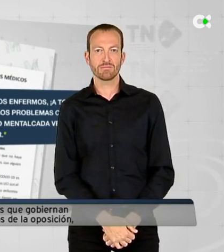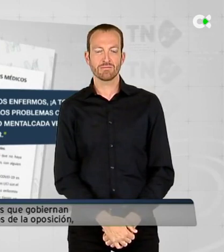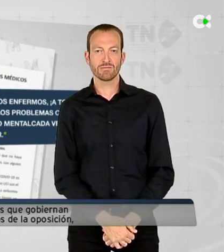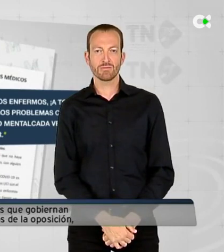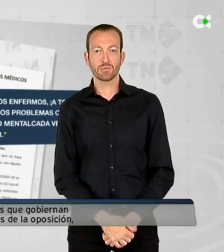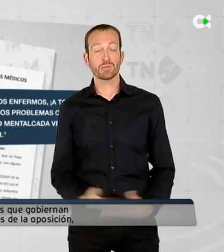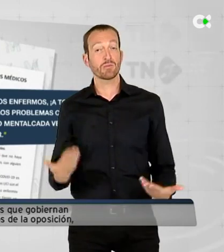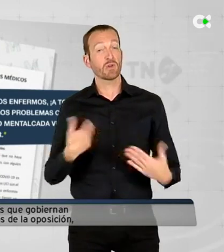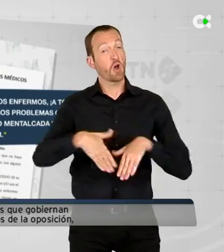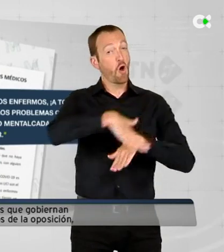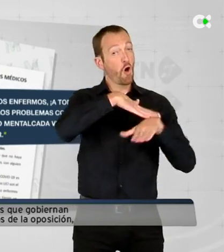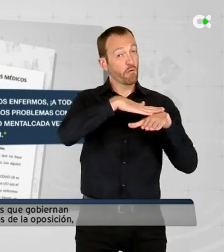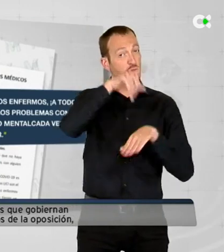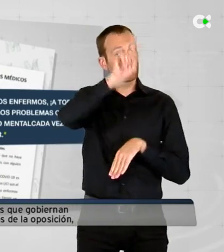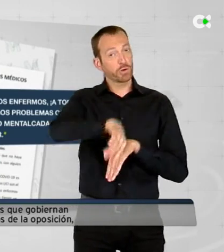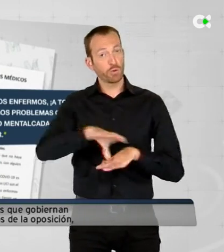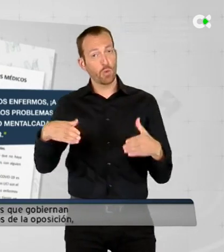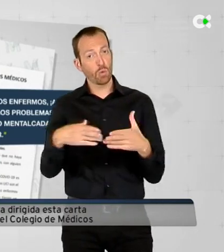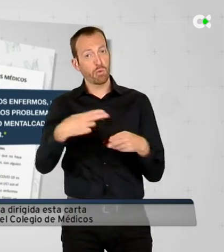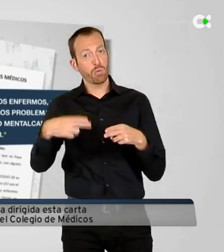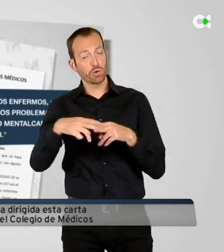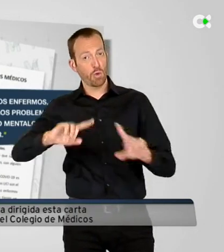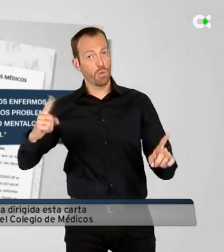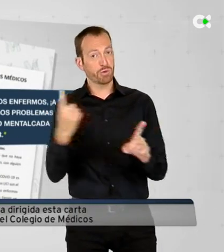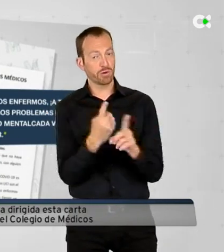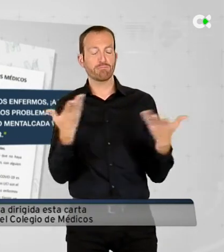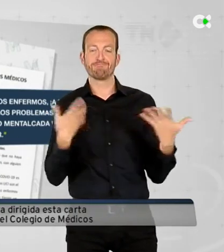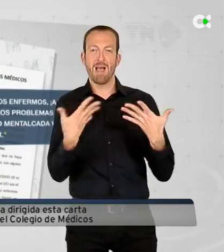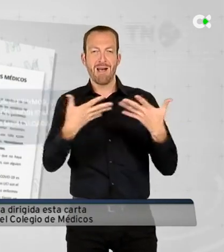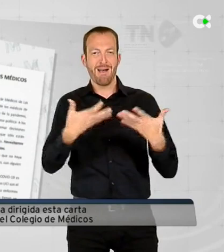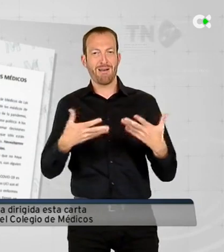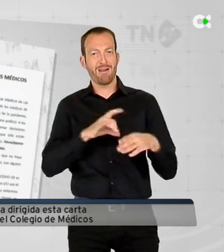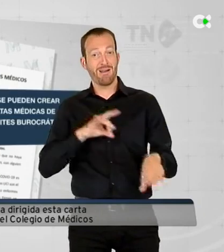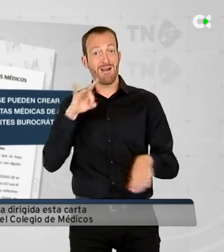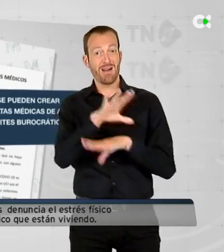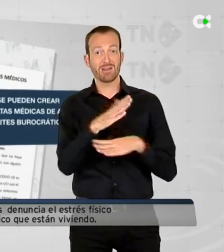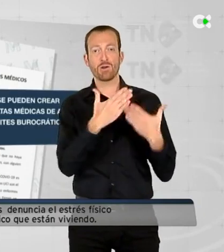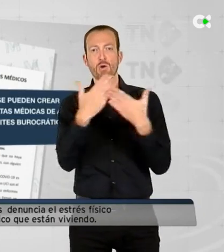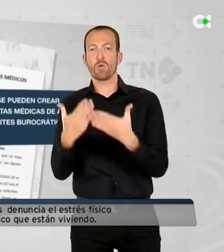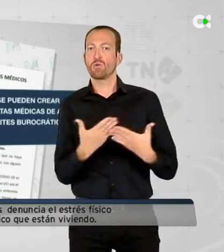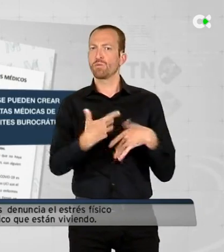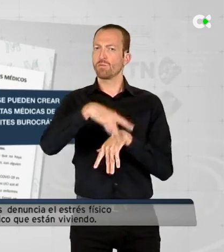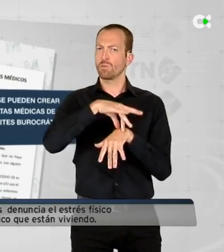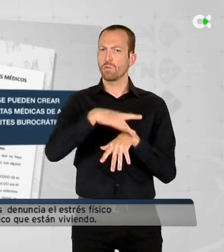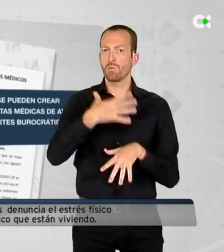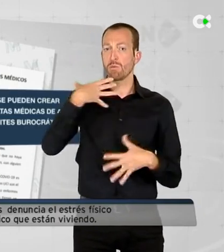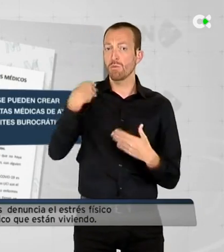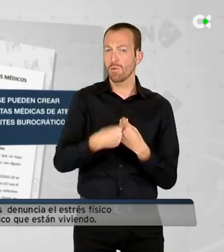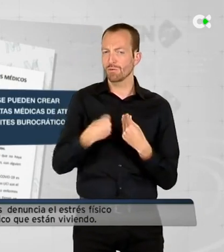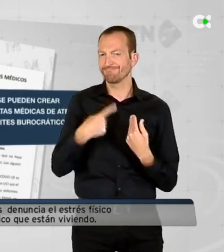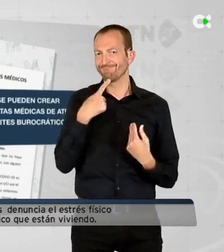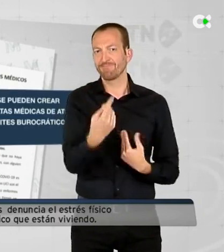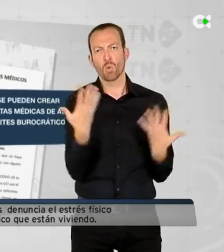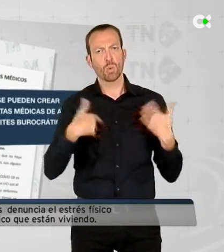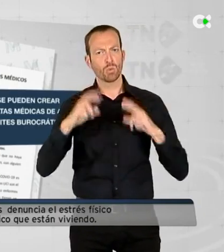A los que gobiernan y a los de la oposición. A ellos va dirigida esta carta en la que el Colegio de Médicos de Las Palmas denuncia el estrés